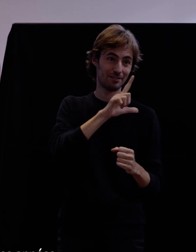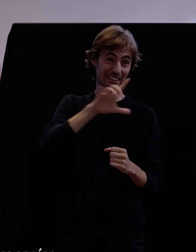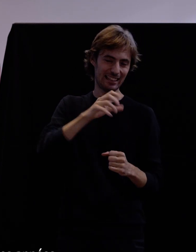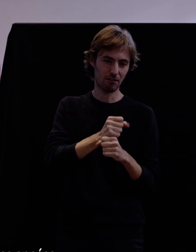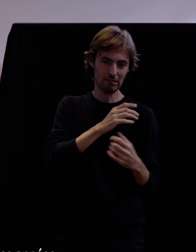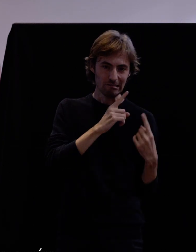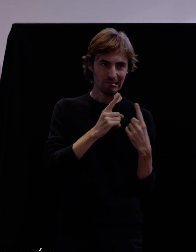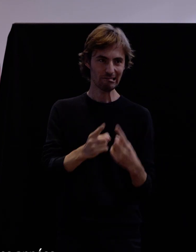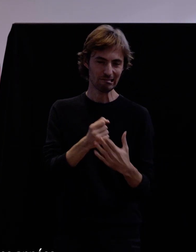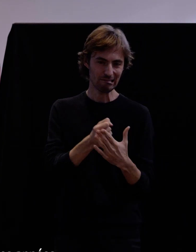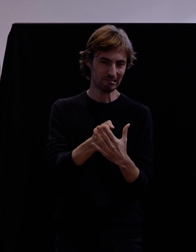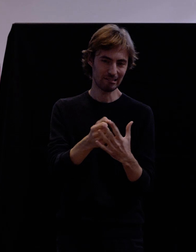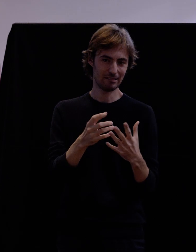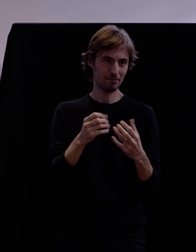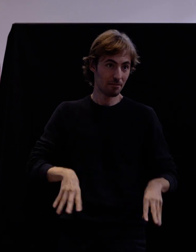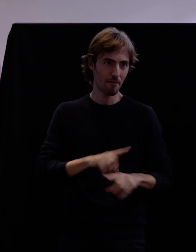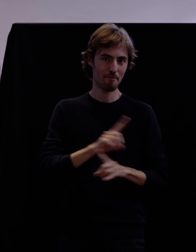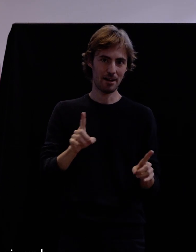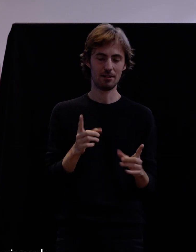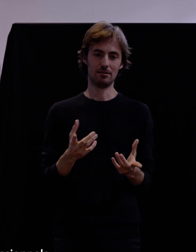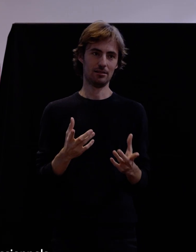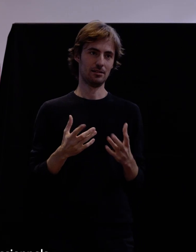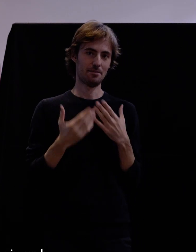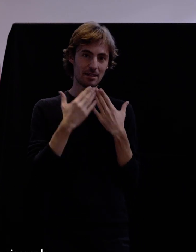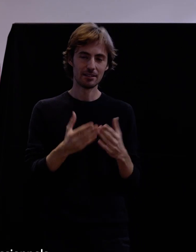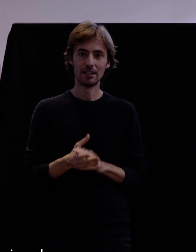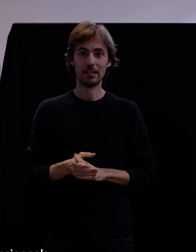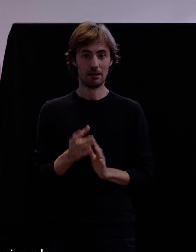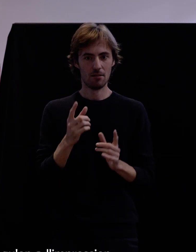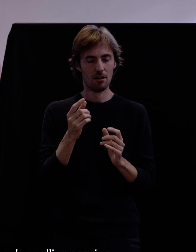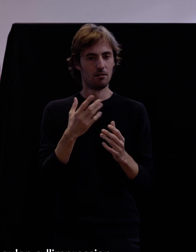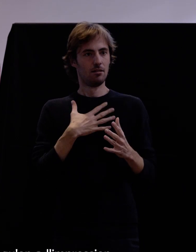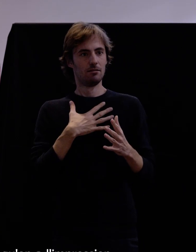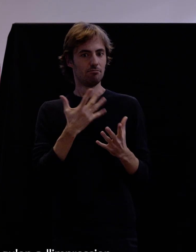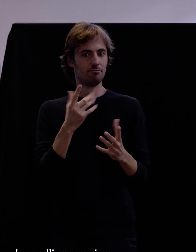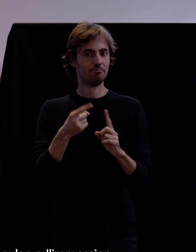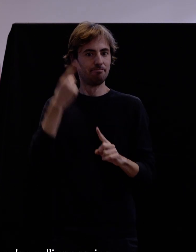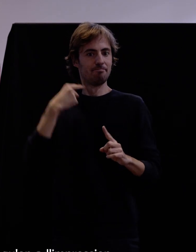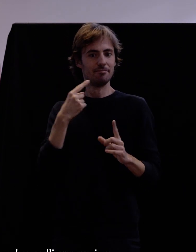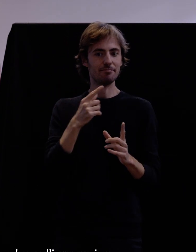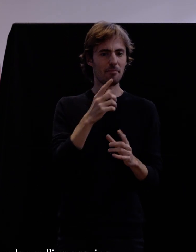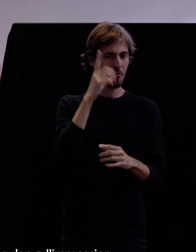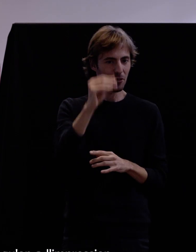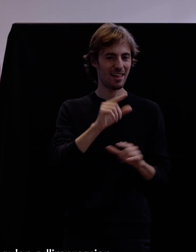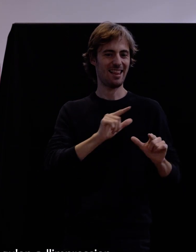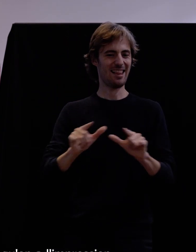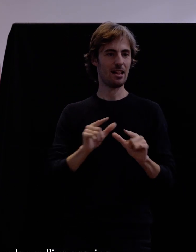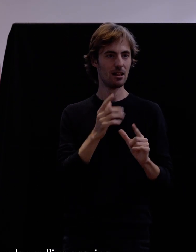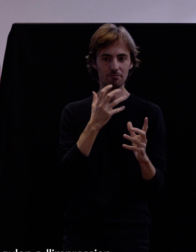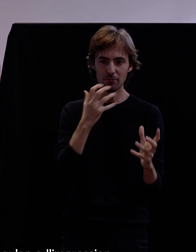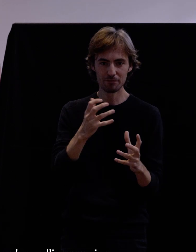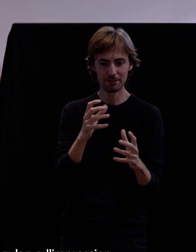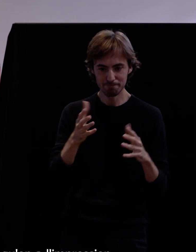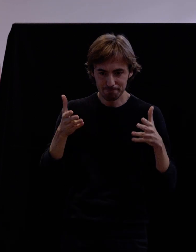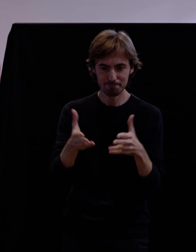que j'ai été extrêmement frappée d'abord de l'intérêt pour les professionnels de voir beaucoup d'enfants en charge ensemble, parce qu'on a l'impression qu'on est là et